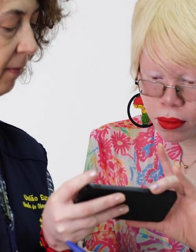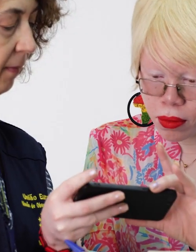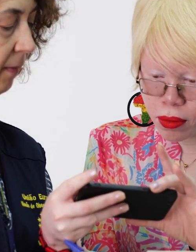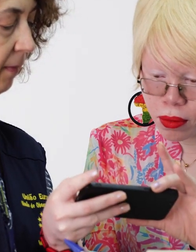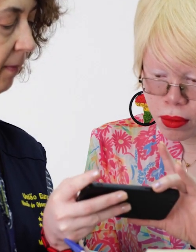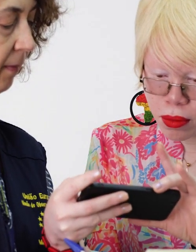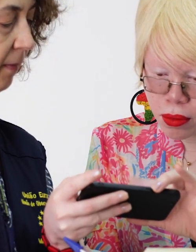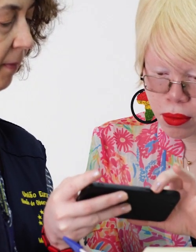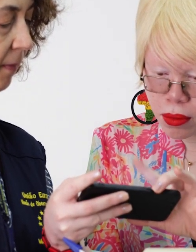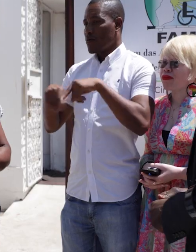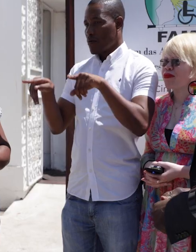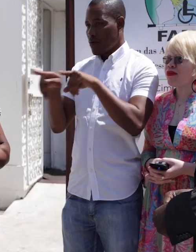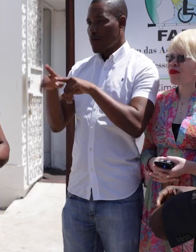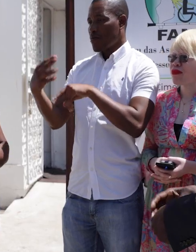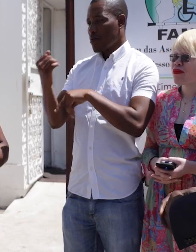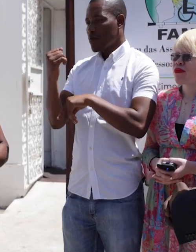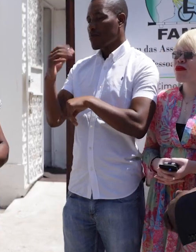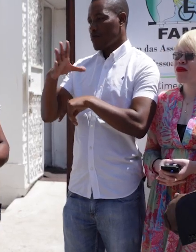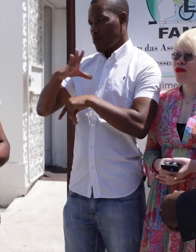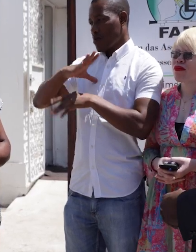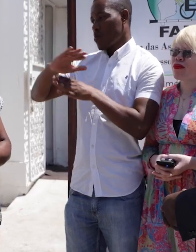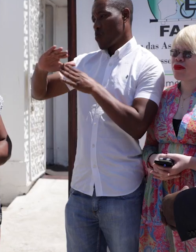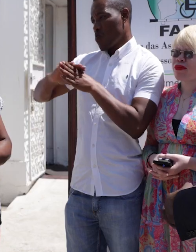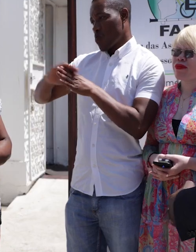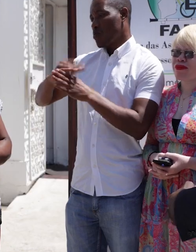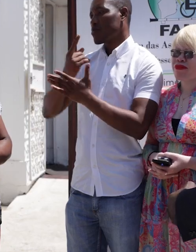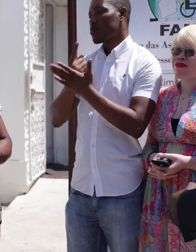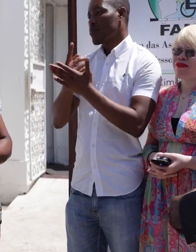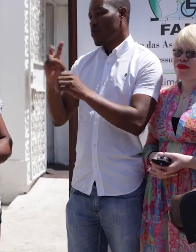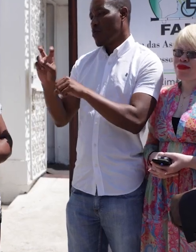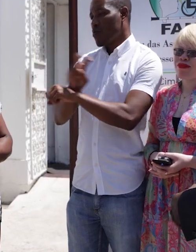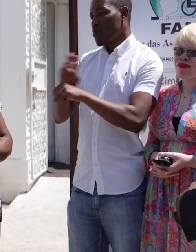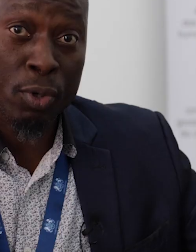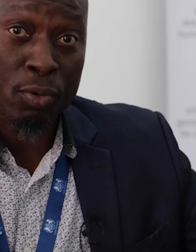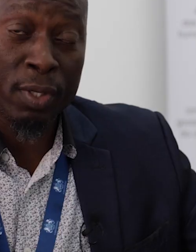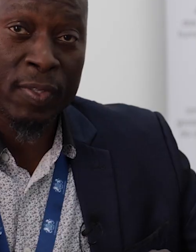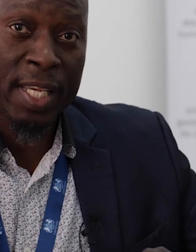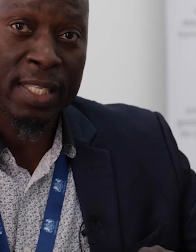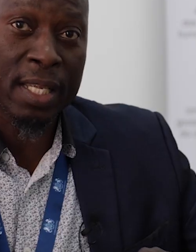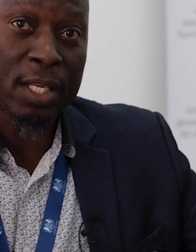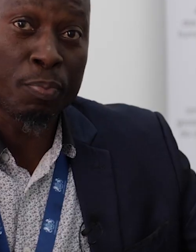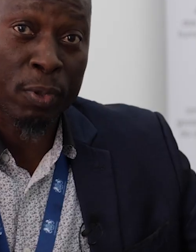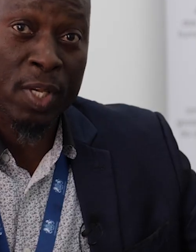É importante que haja remoção de barreiras para a participação de pessoas com deficiência no